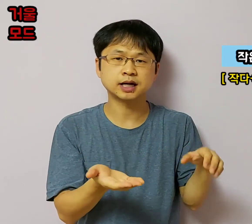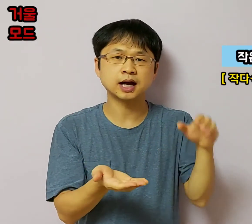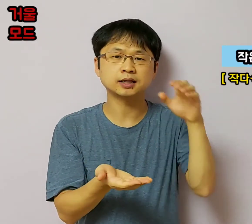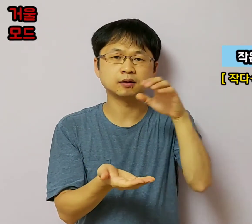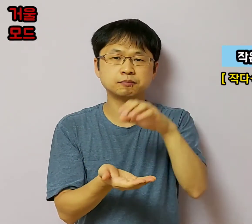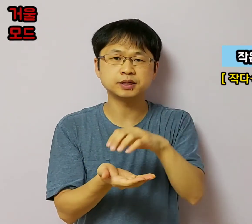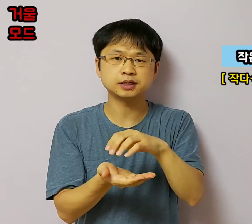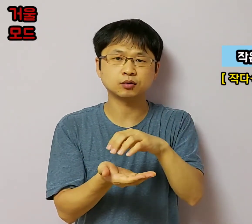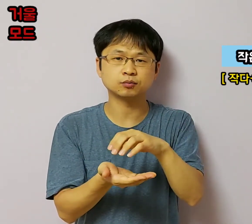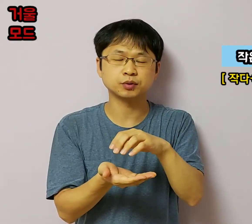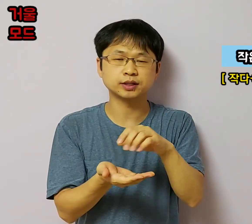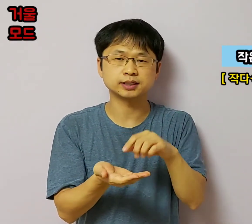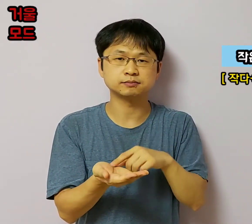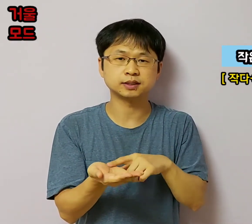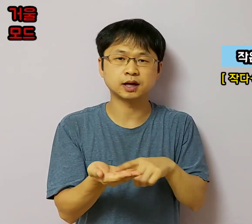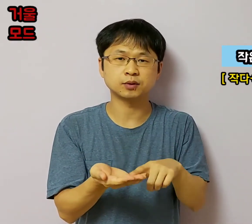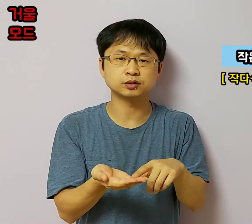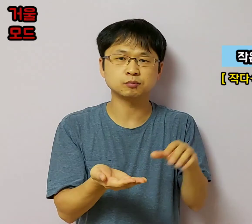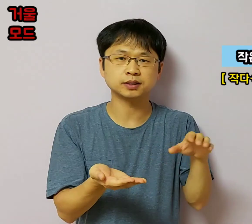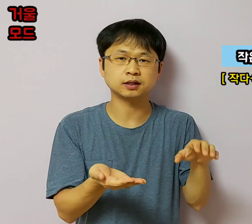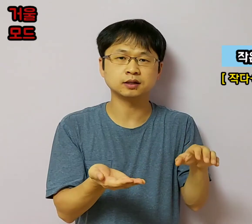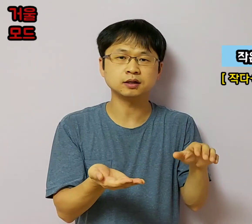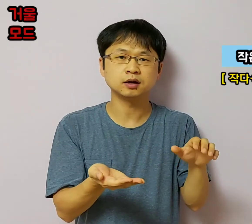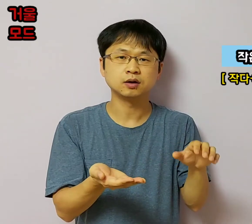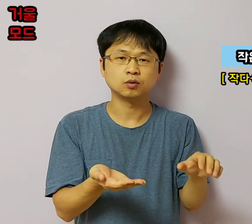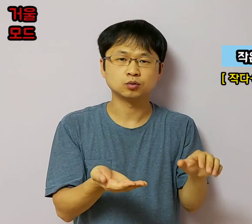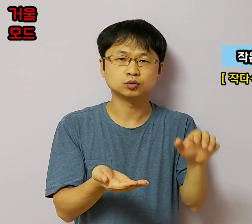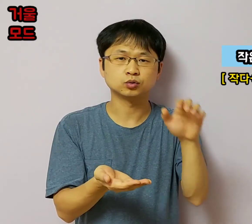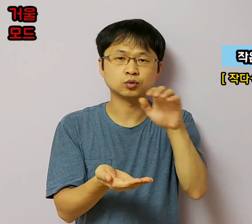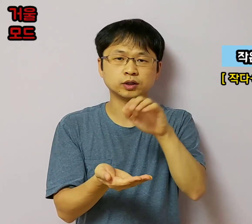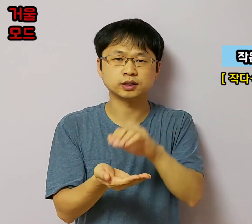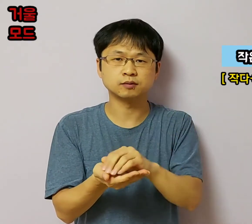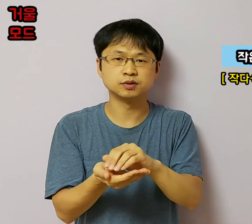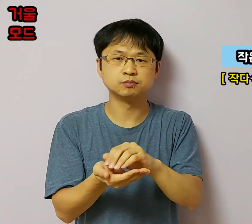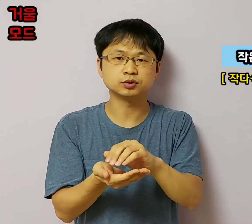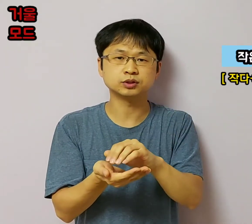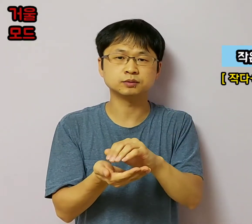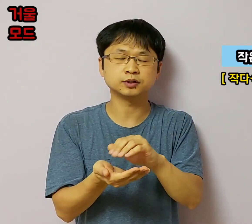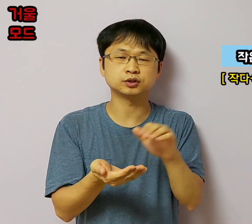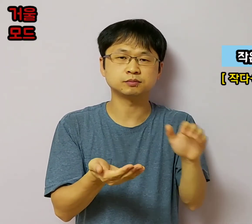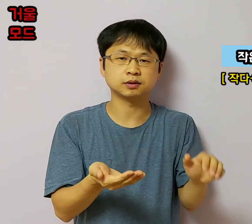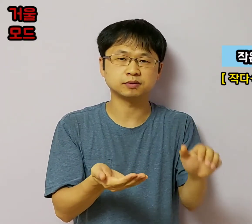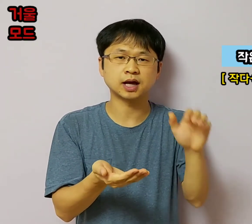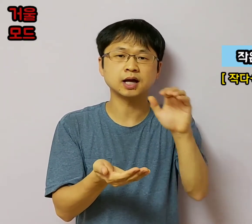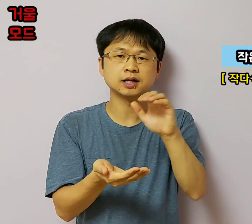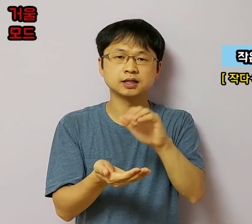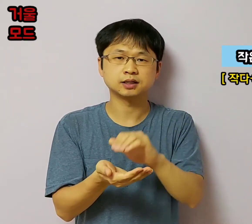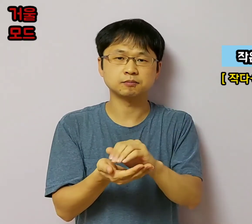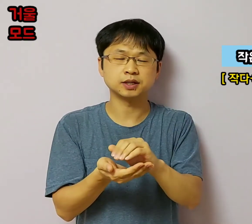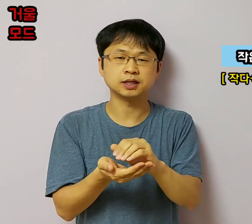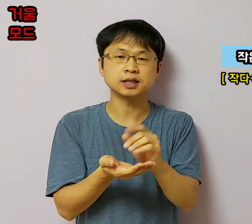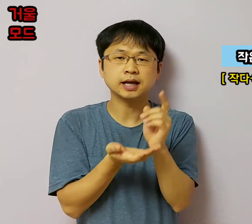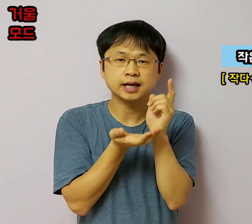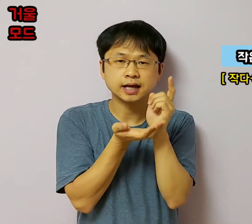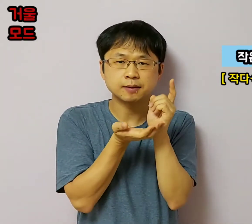먼지가 덮인이라고 표현하였습니다. 왼손바닥을 오른손으로 이렇게 덮는 모습 해주시면 됩니다. 덮인